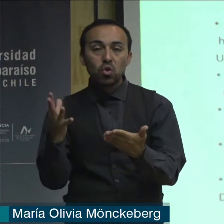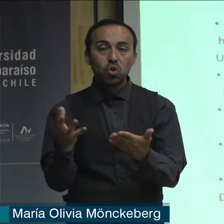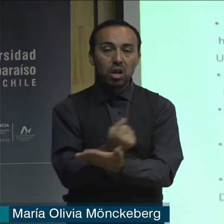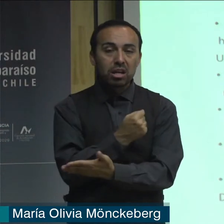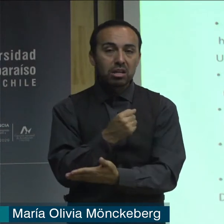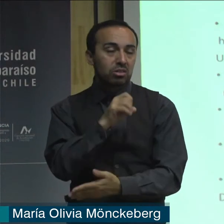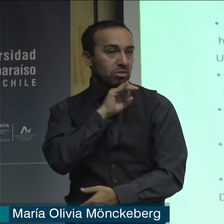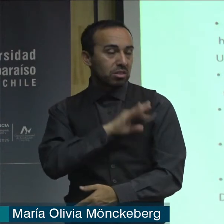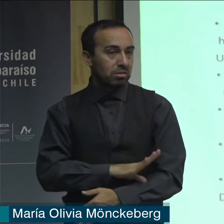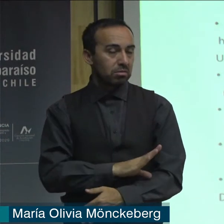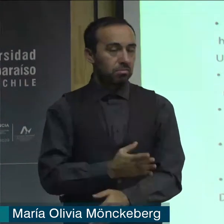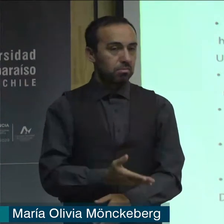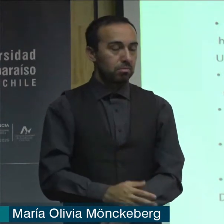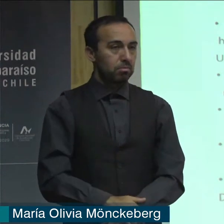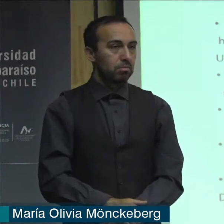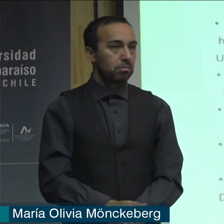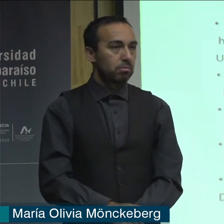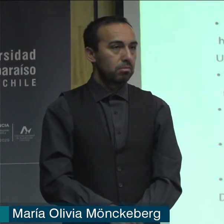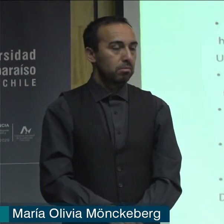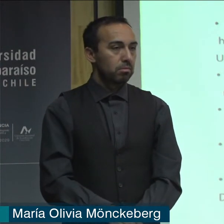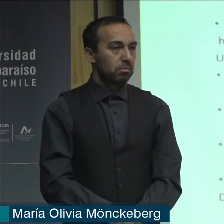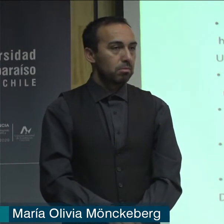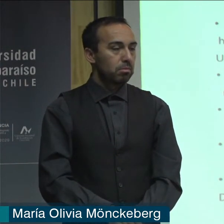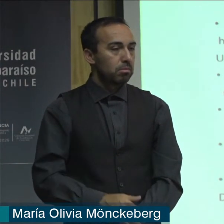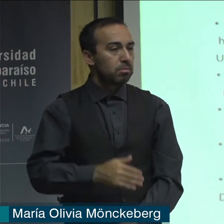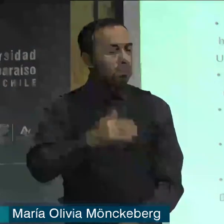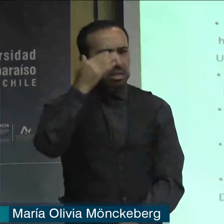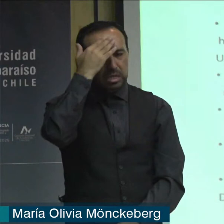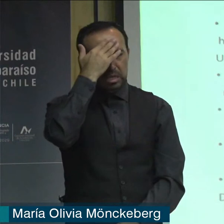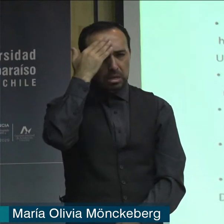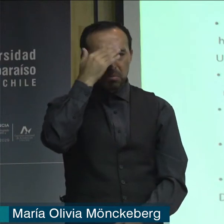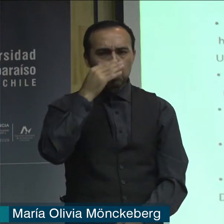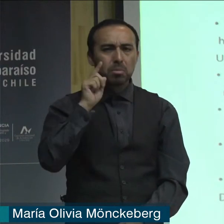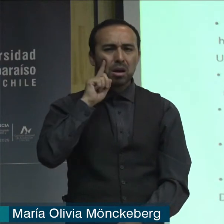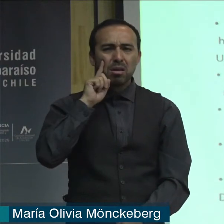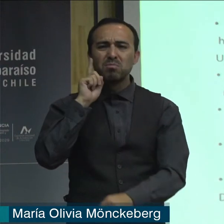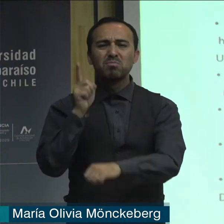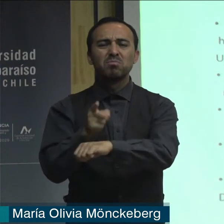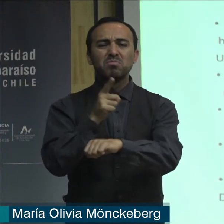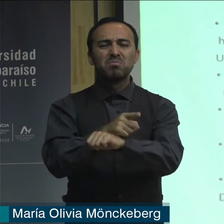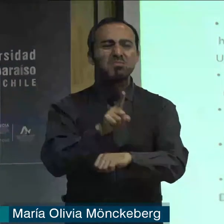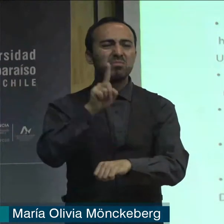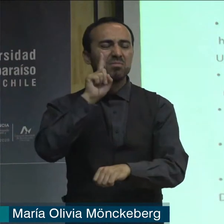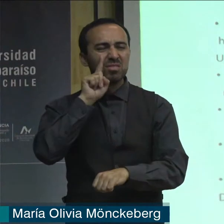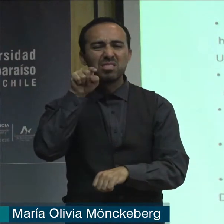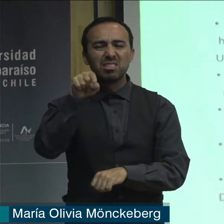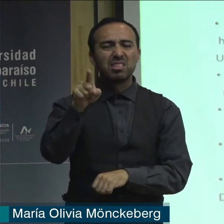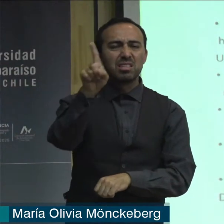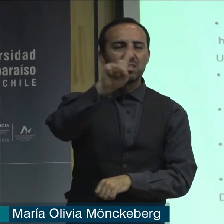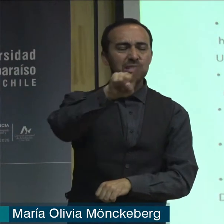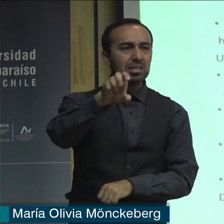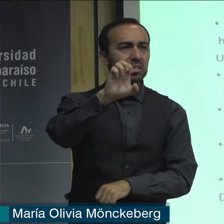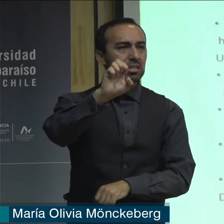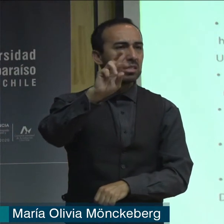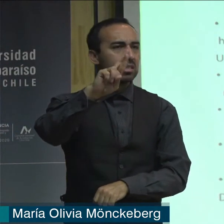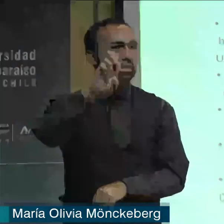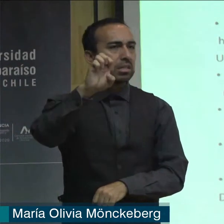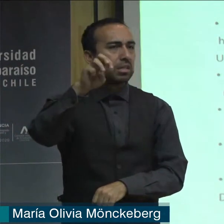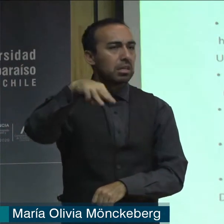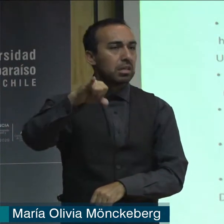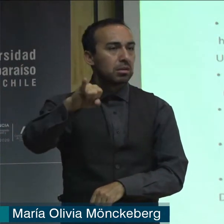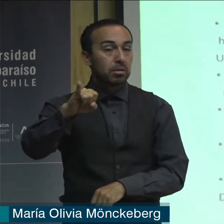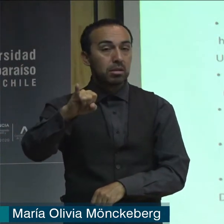Y por qué estaba preocupado de mandar quién eran los seremes también No es cierto pero Quiénes eran quienes iban a estar